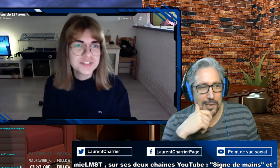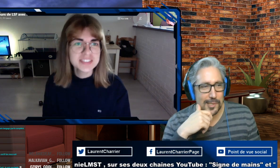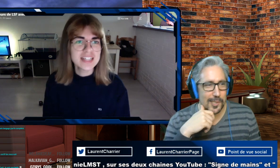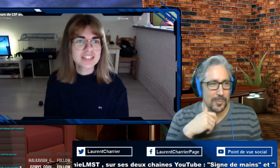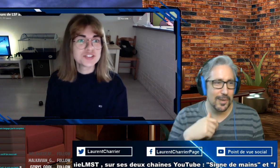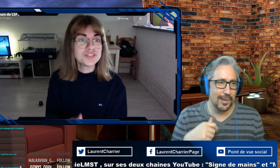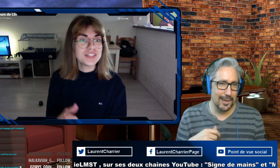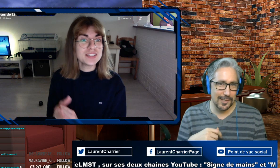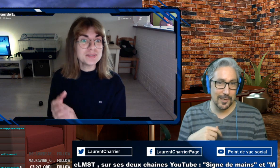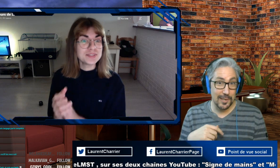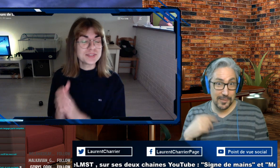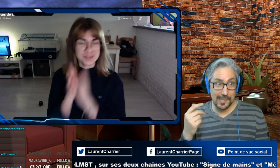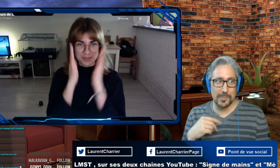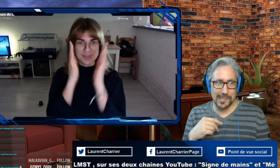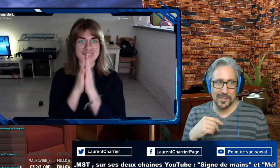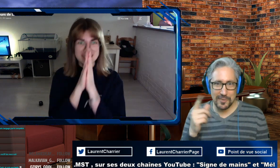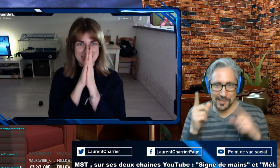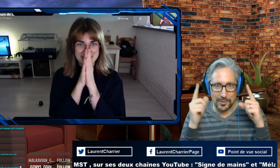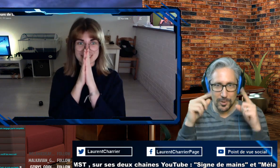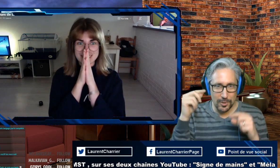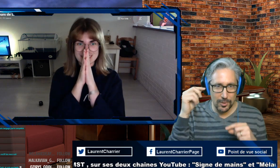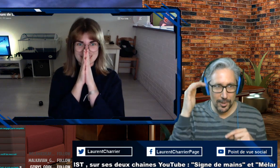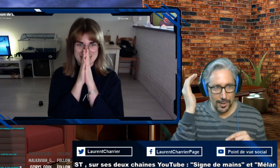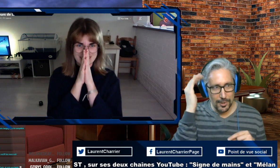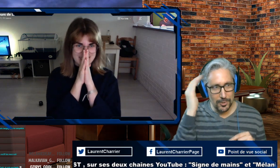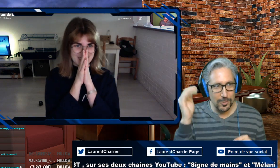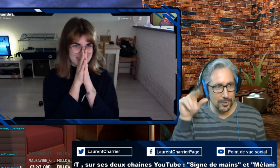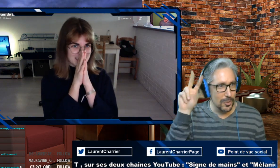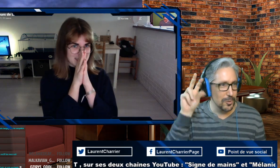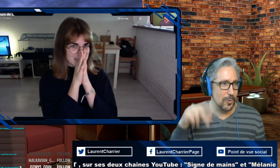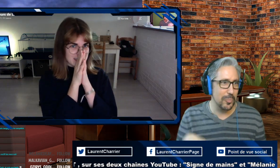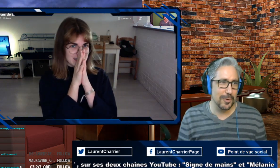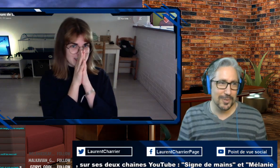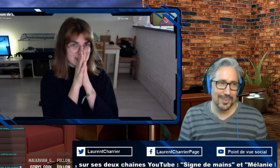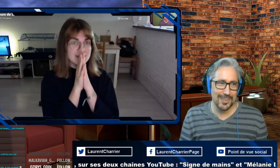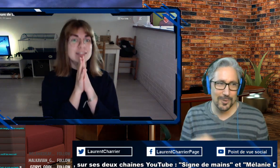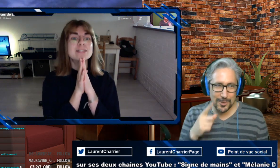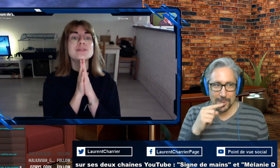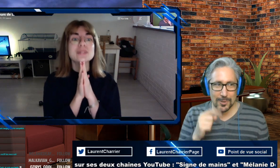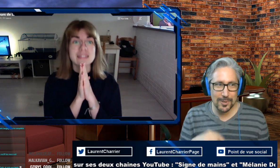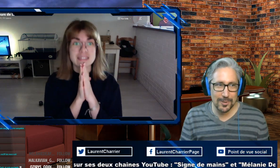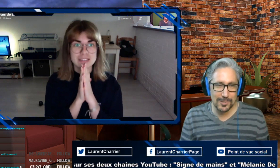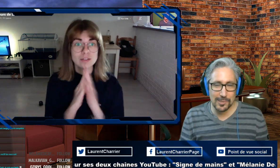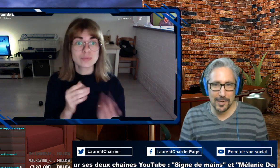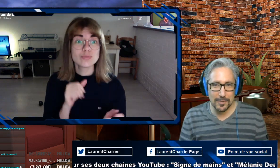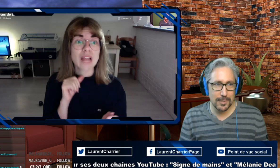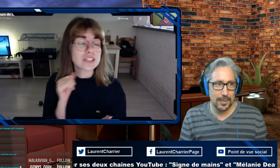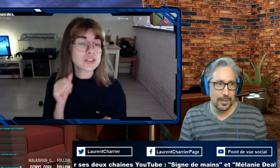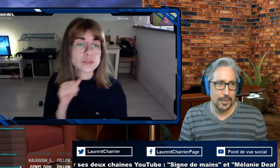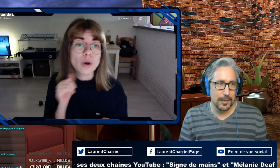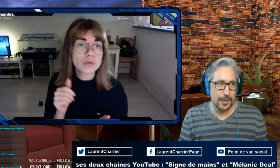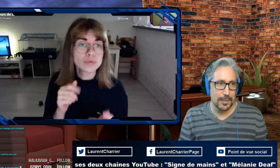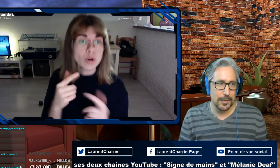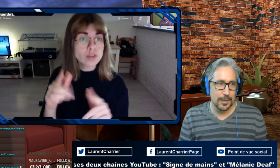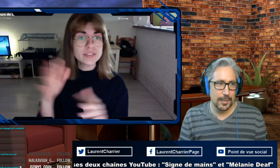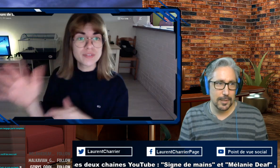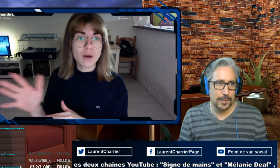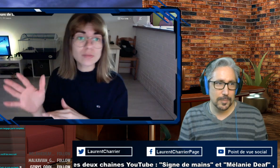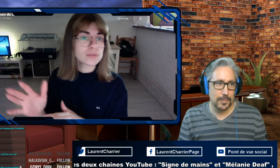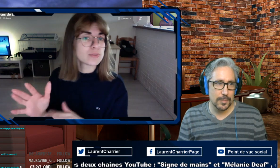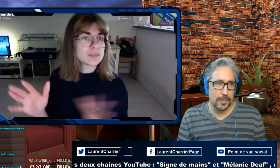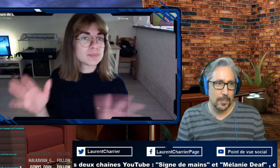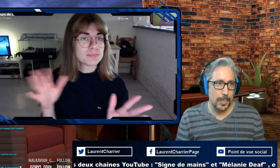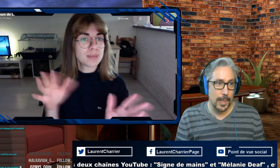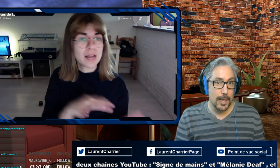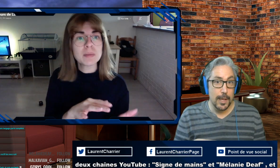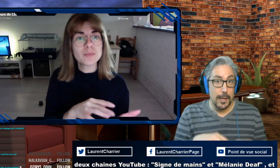Les c'est fini la vie. anglicismes, c'est difficile de comprendre quand ils sont là. La sens de langues